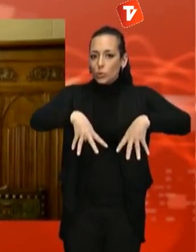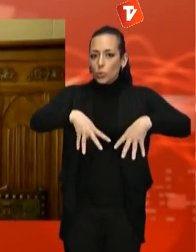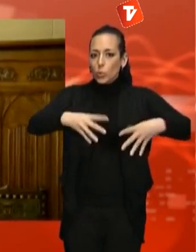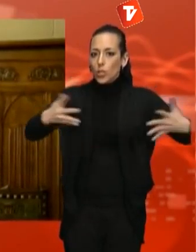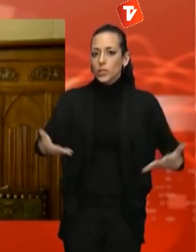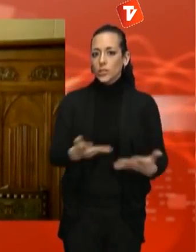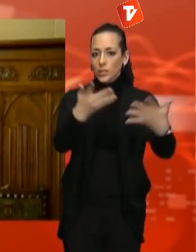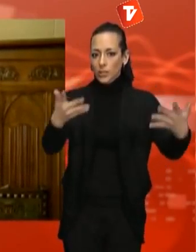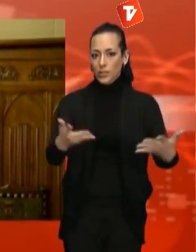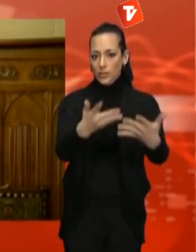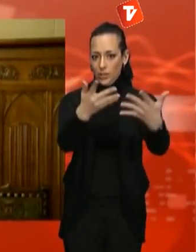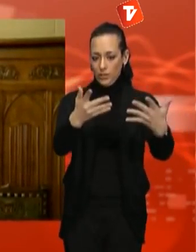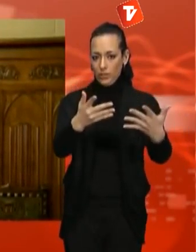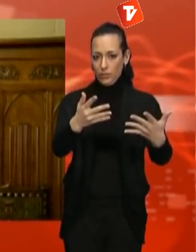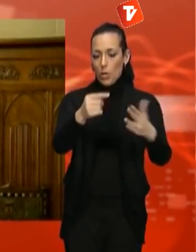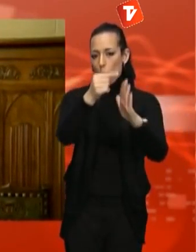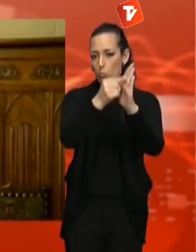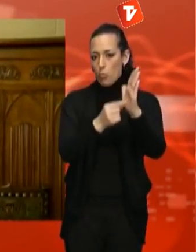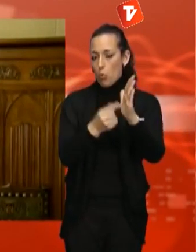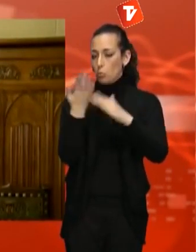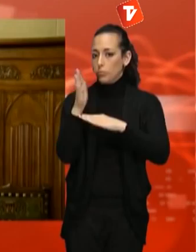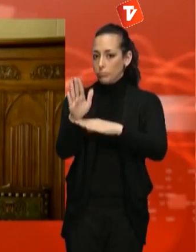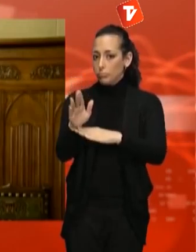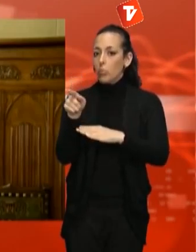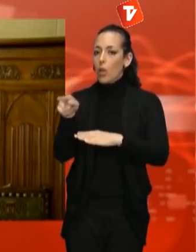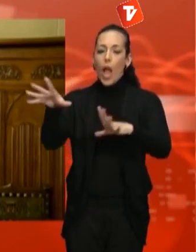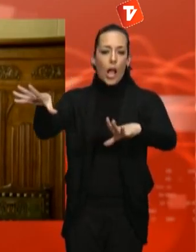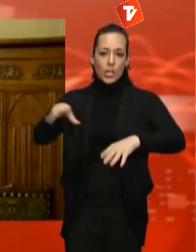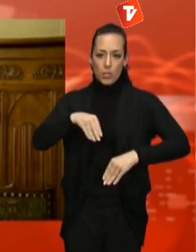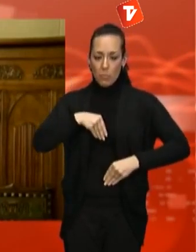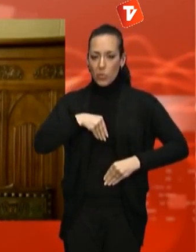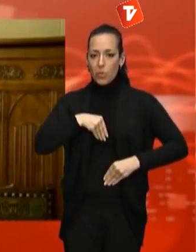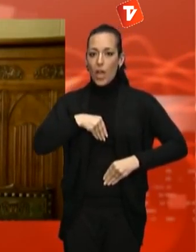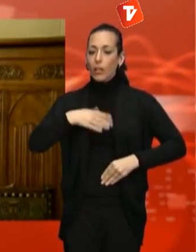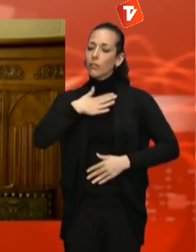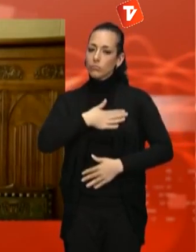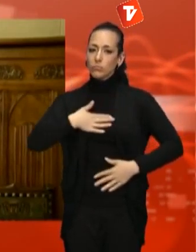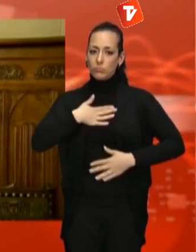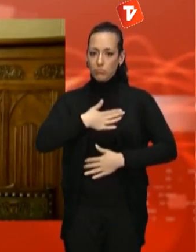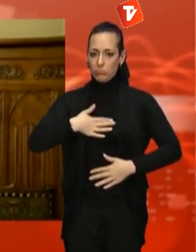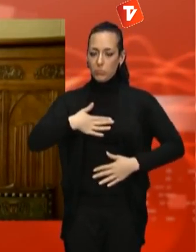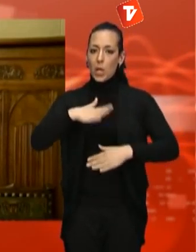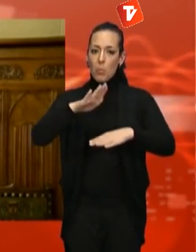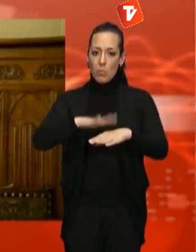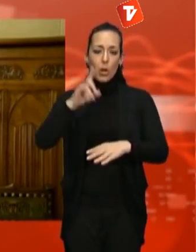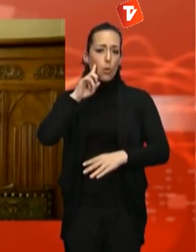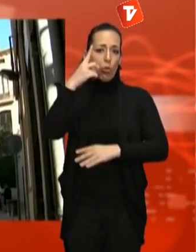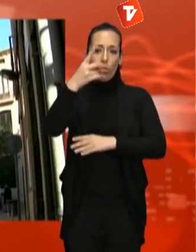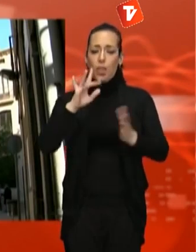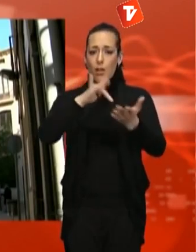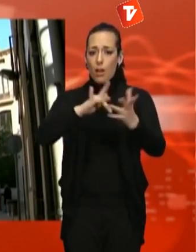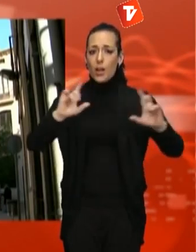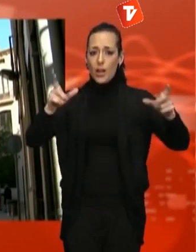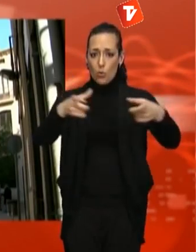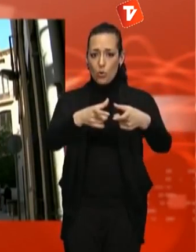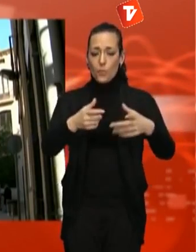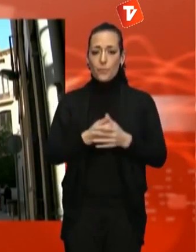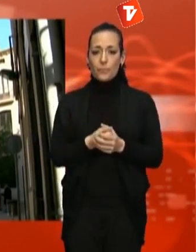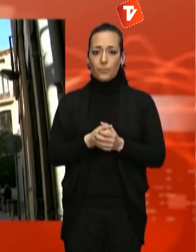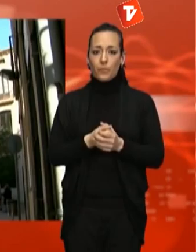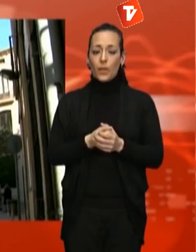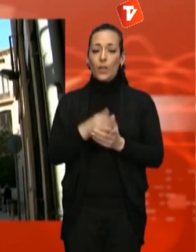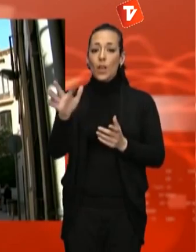territori i això és el que li ofert i ell molt gustosament ha acceptat aquesta invitació a poder participar en una trobada amb els agents socials i econòmics. Ballart